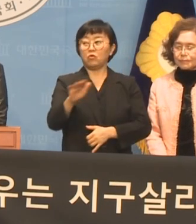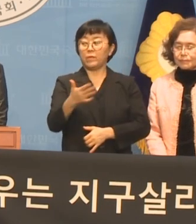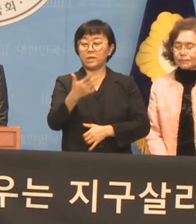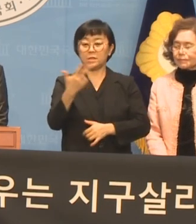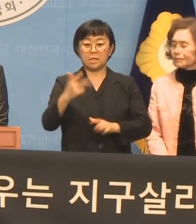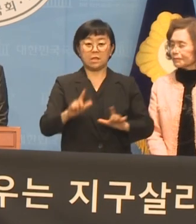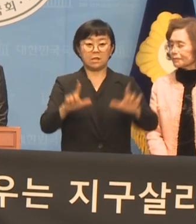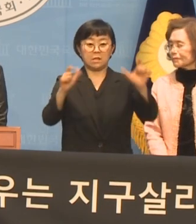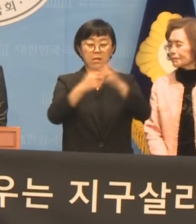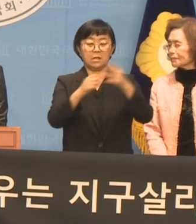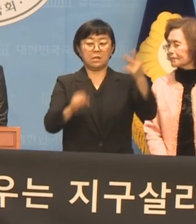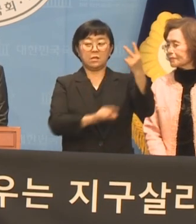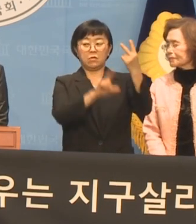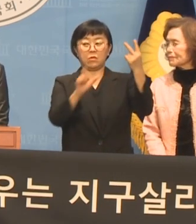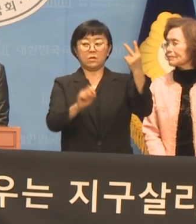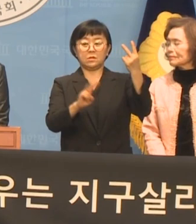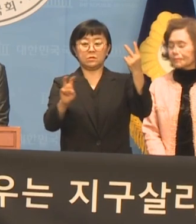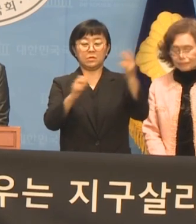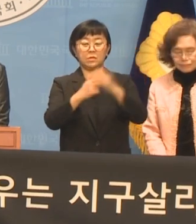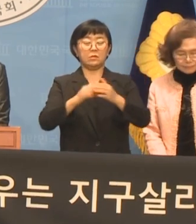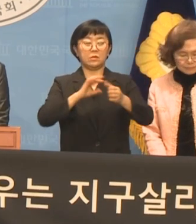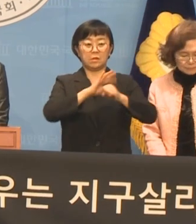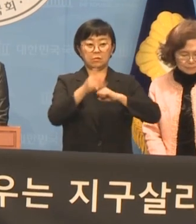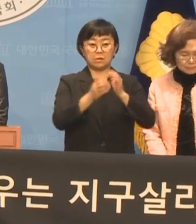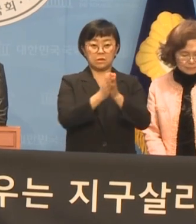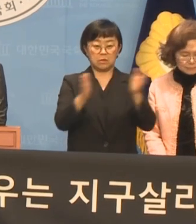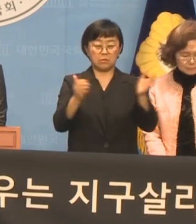1907년 2월 21일 대구에서 시작된